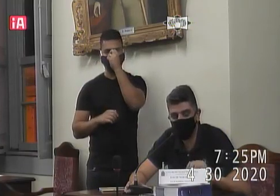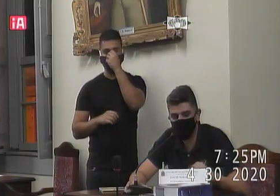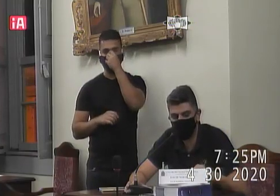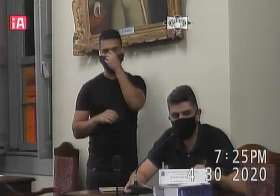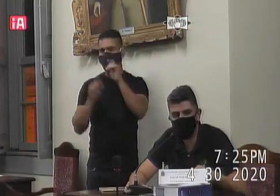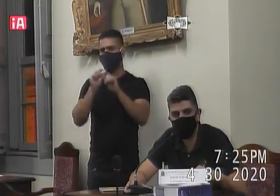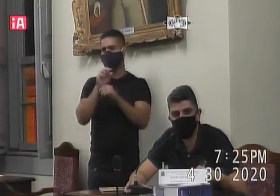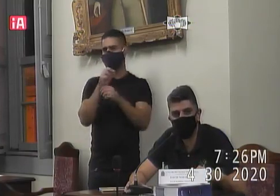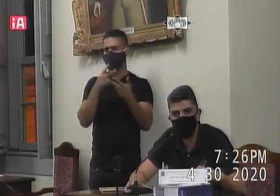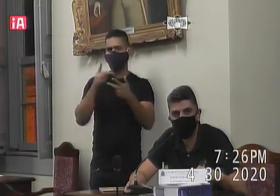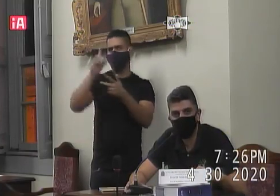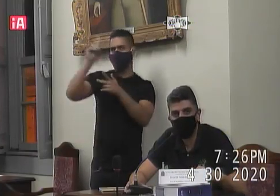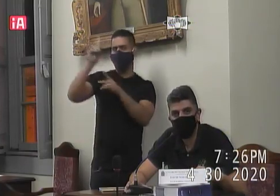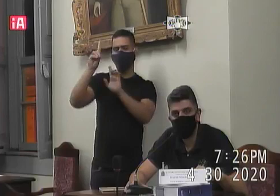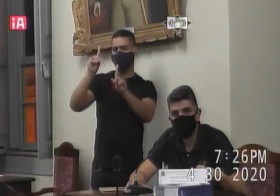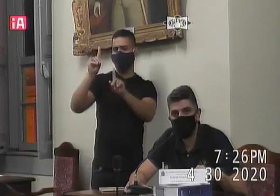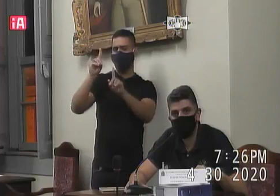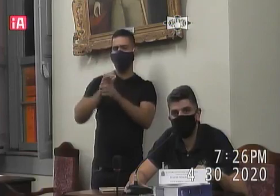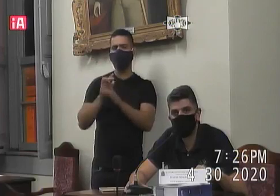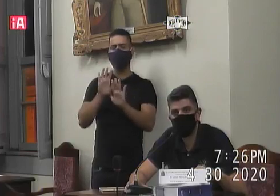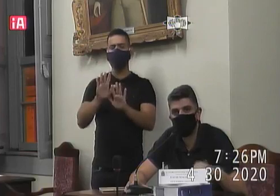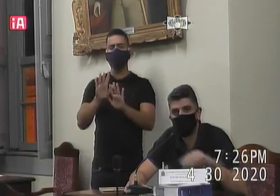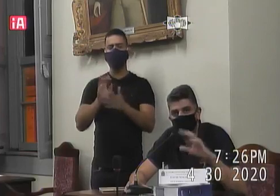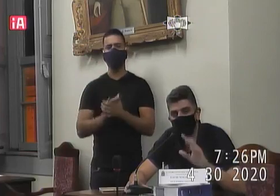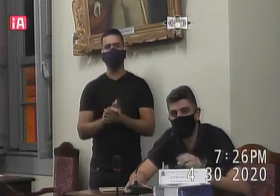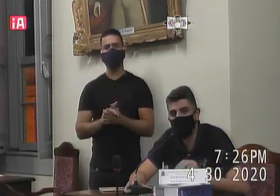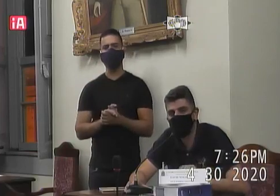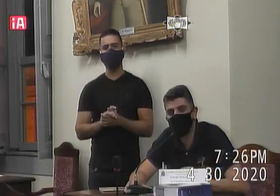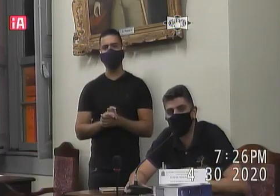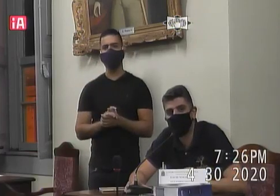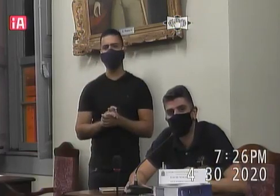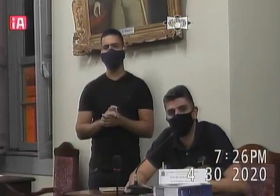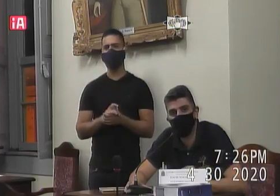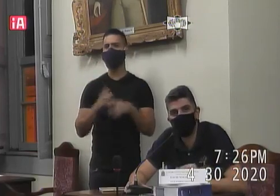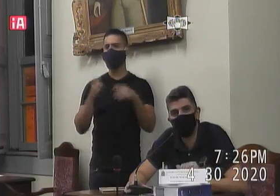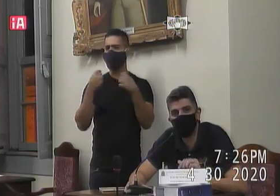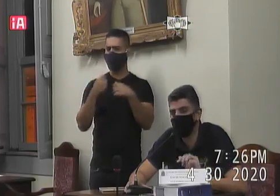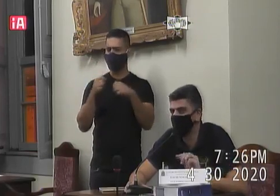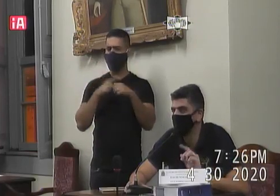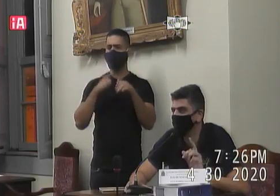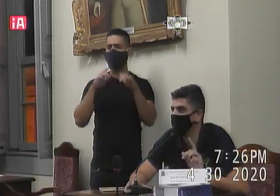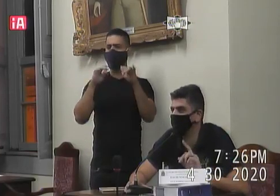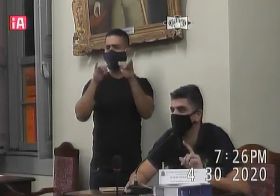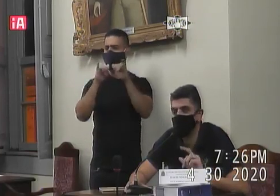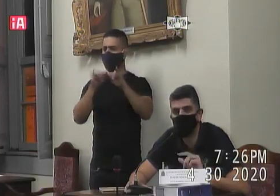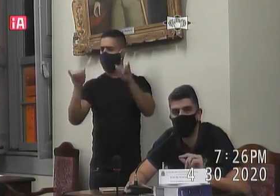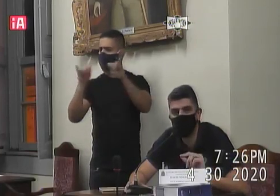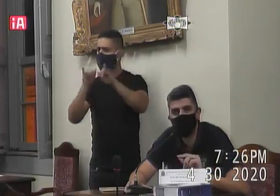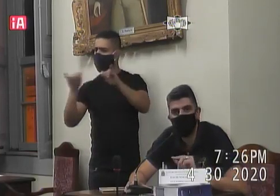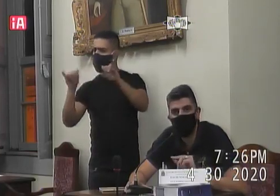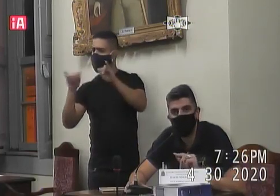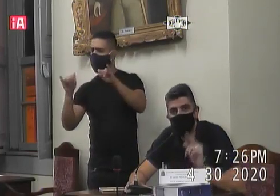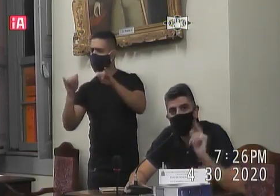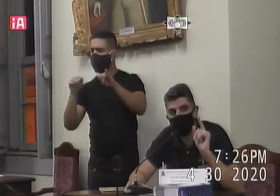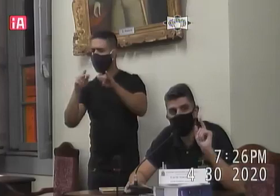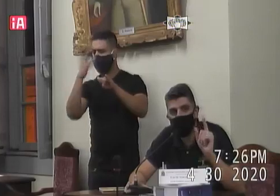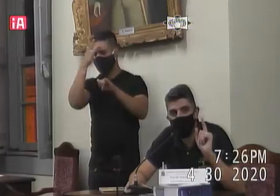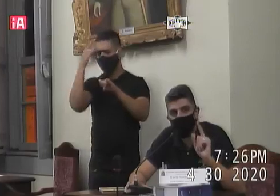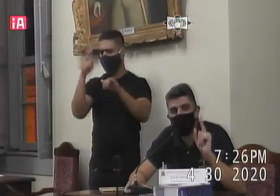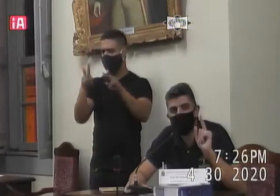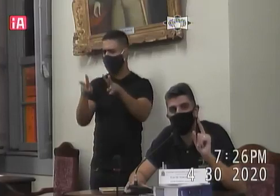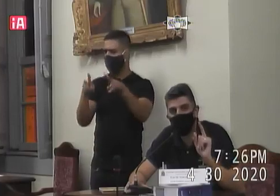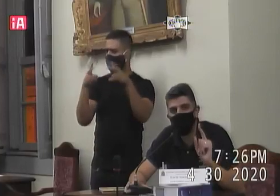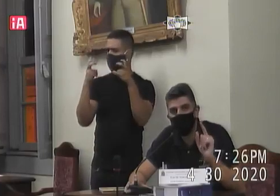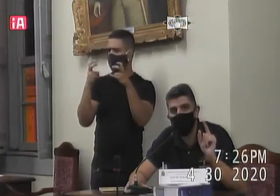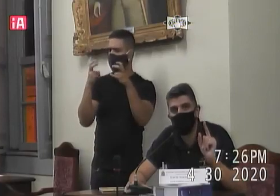obra de Deus, longe de ser, mas alguns recados estão sendo enviados e a gente não está percebendo. E o risco